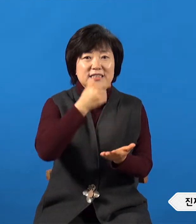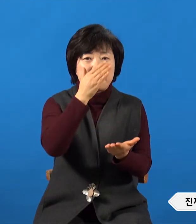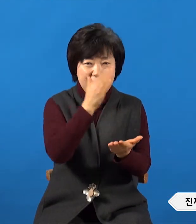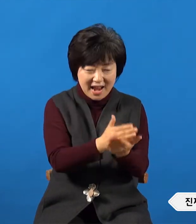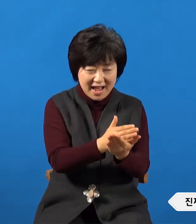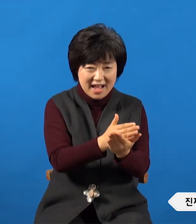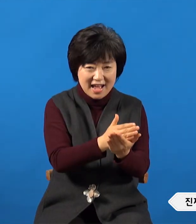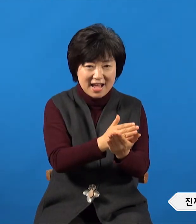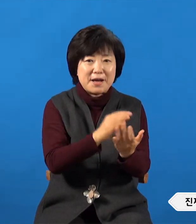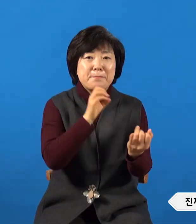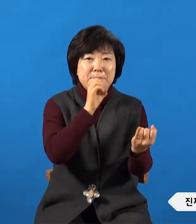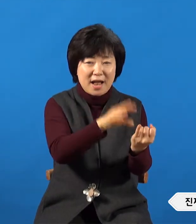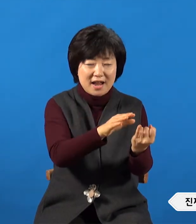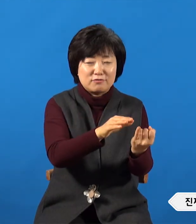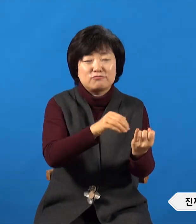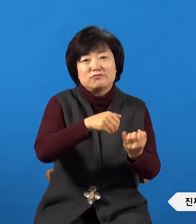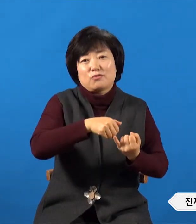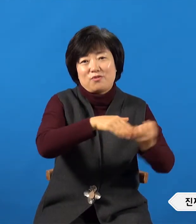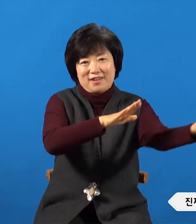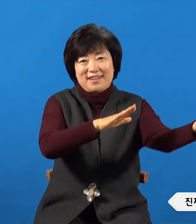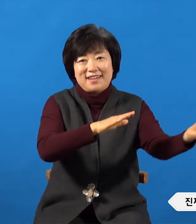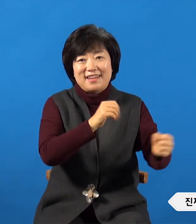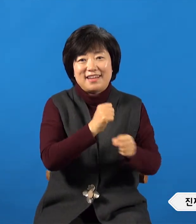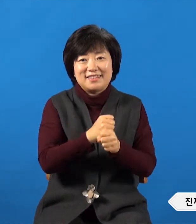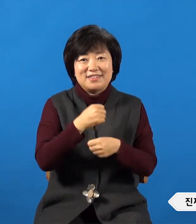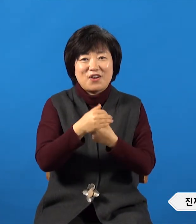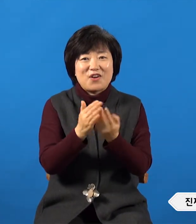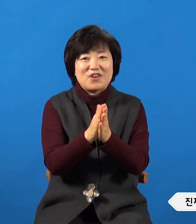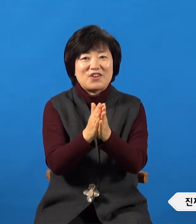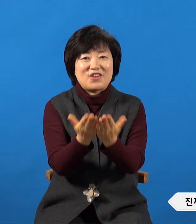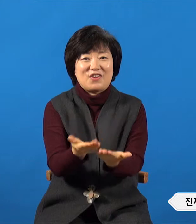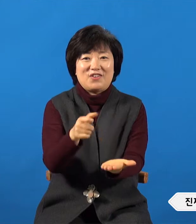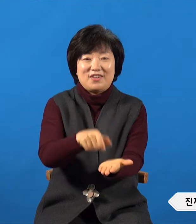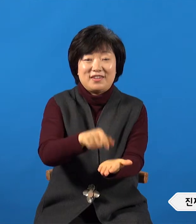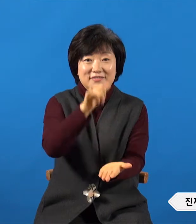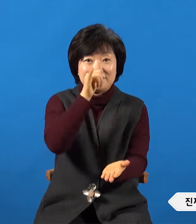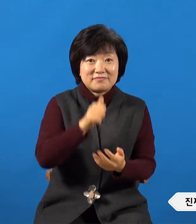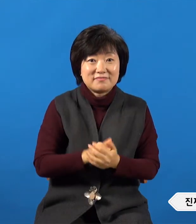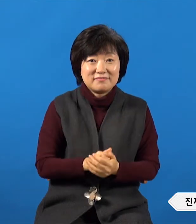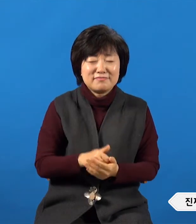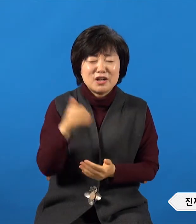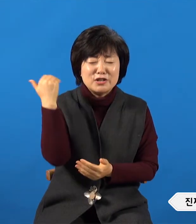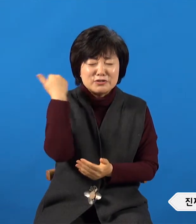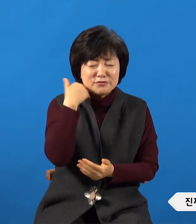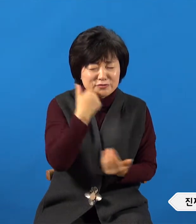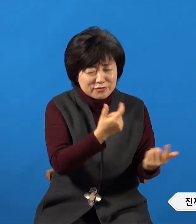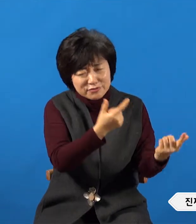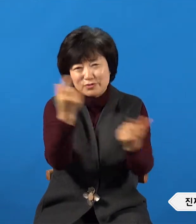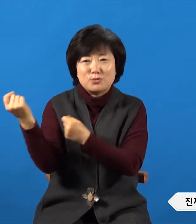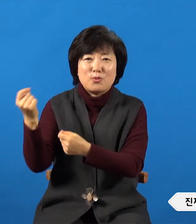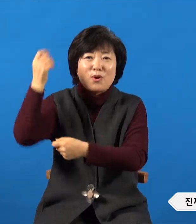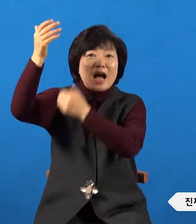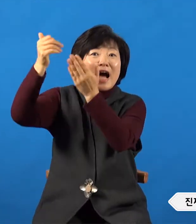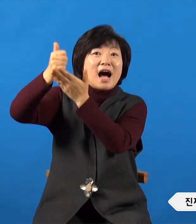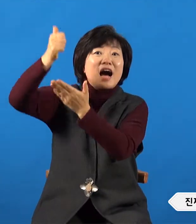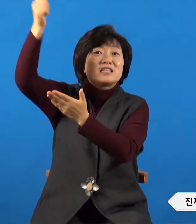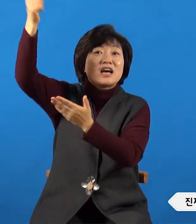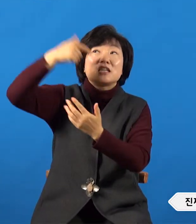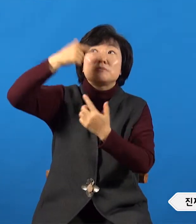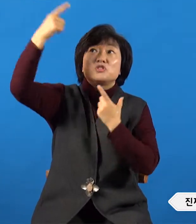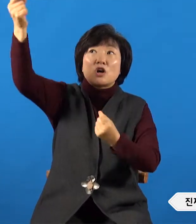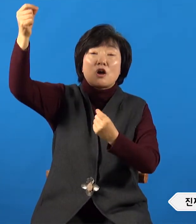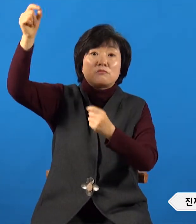짓지 말라고 보내시는 장면을 성경은 설명합니다. 어느 누구도